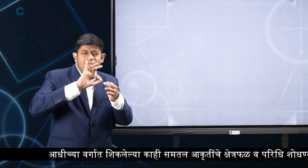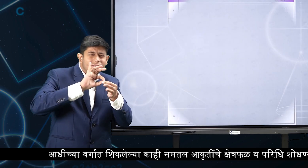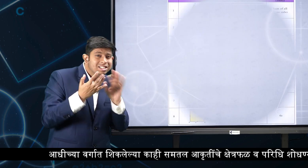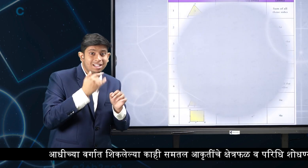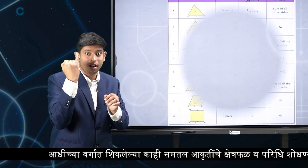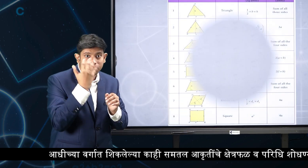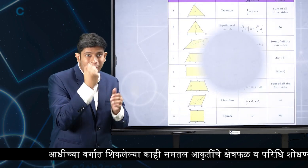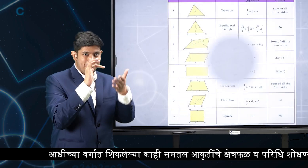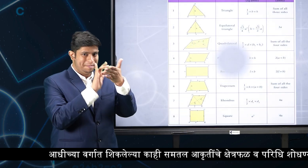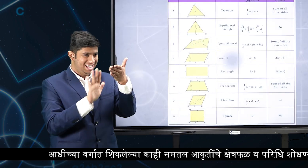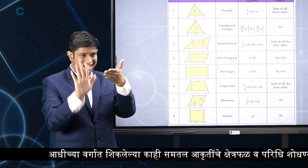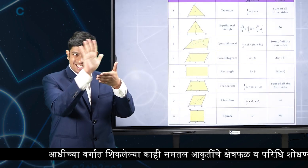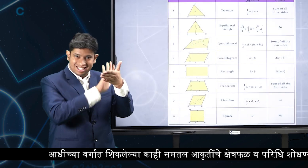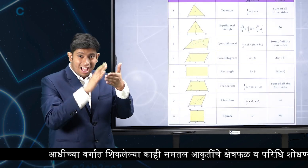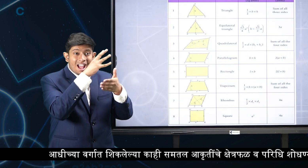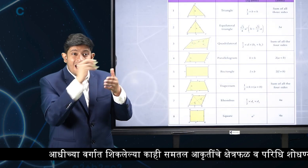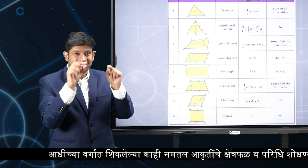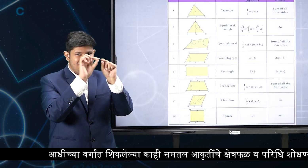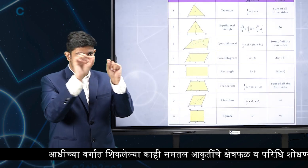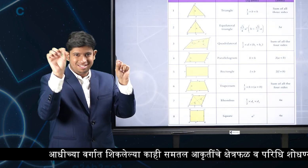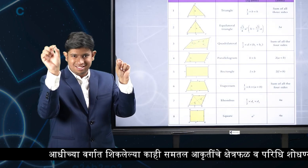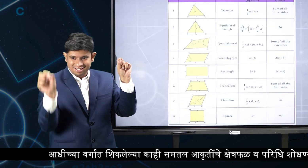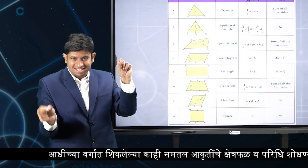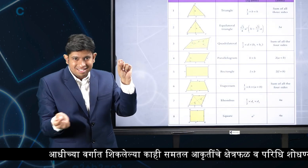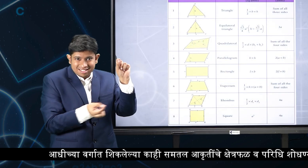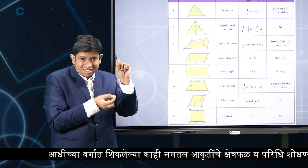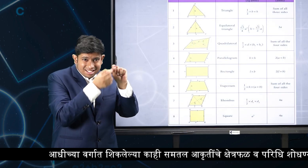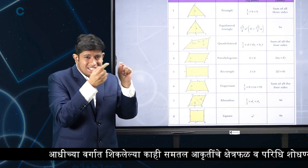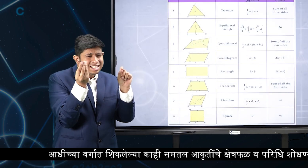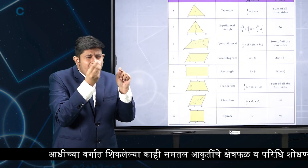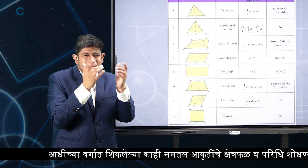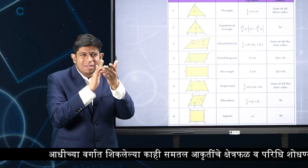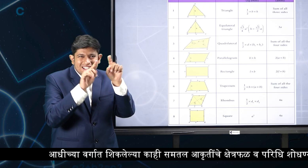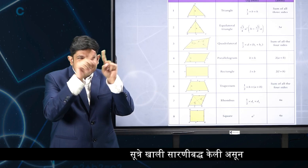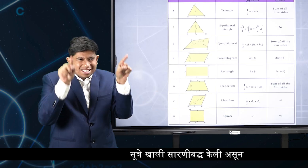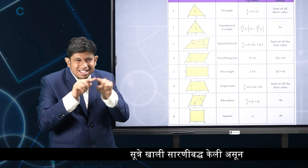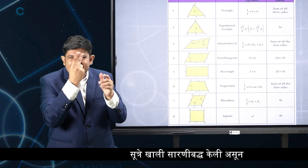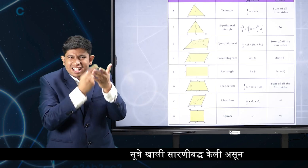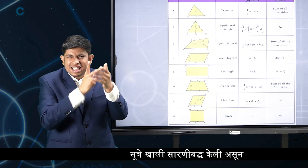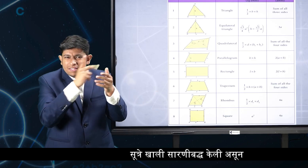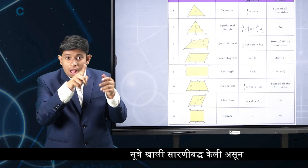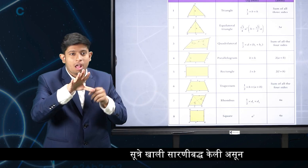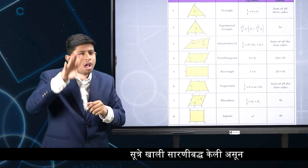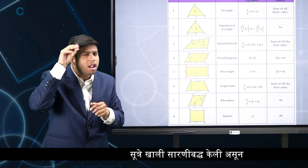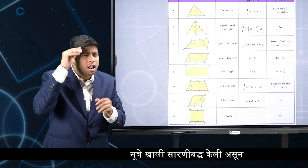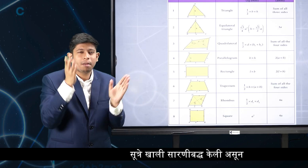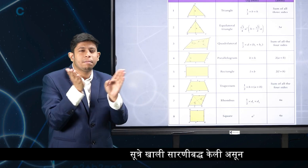आधीच्या वर्गात शिकलेल्या काही समतोल आकृतीचे क्षेत्रफळ व परिधी शोधण्याची सूत्रे खाली सारणीबद्ध केली